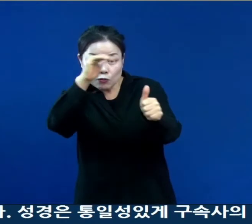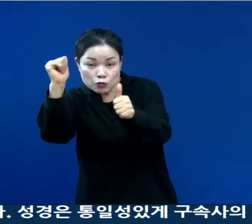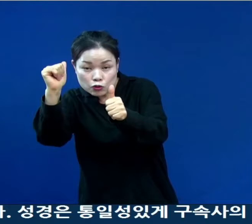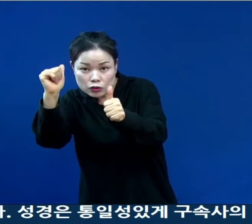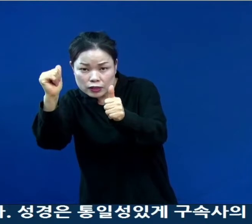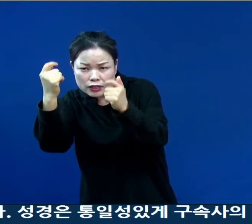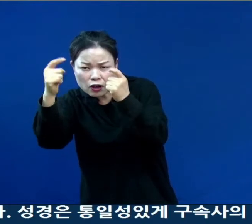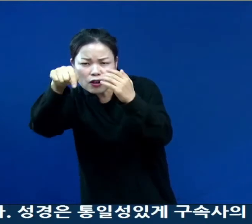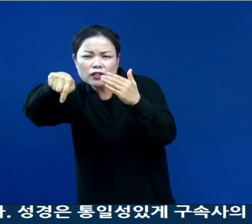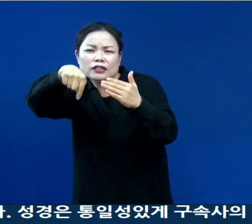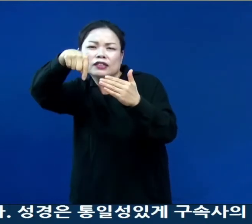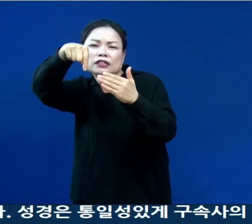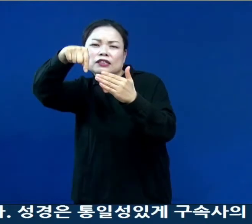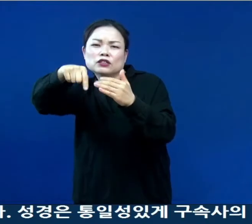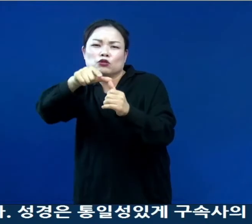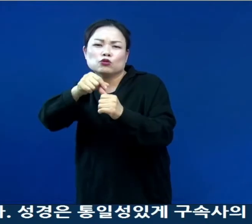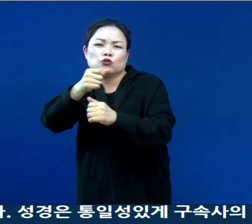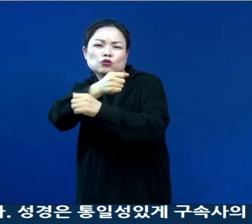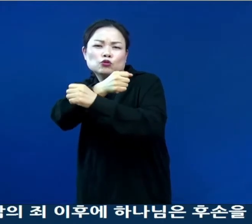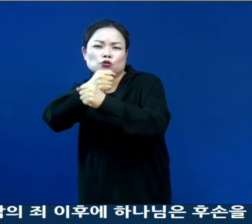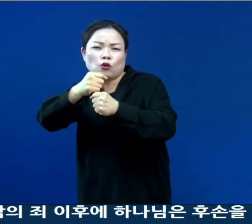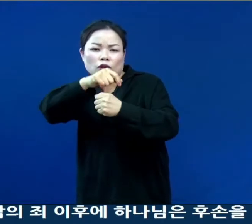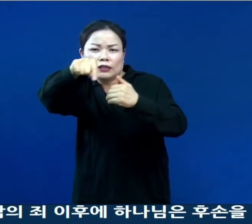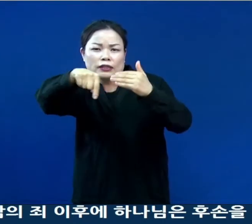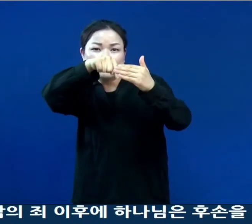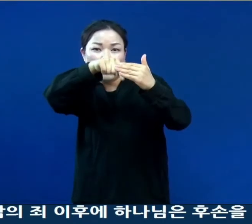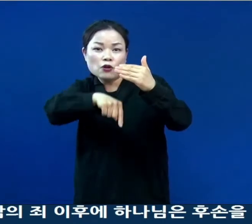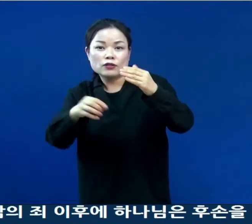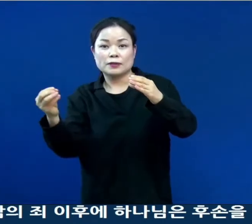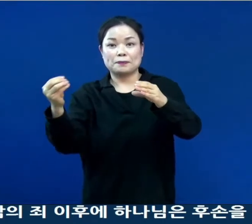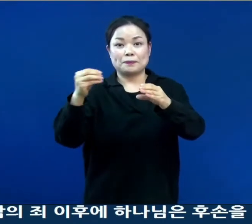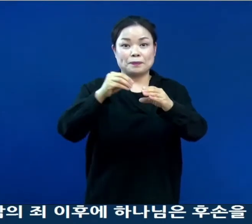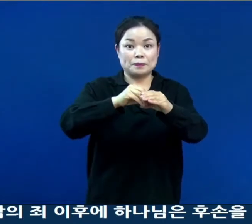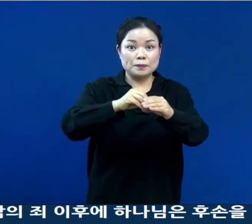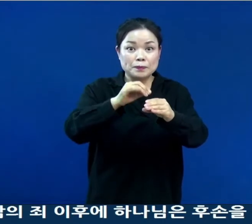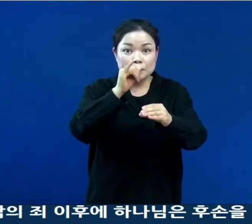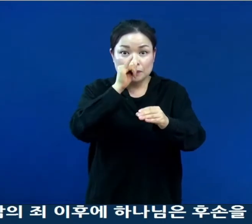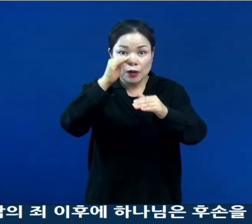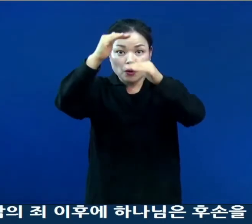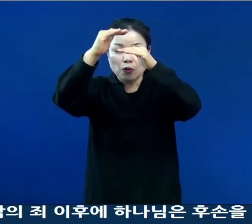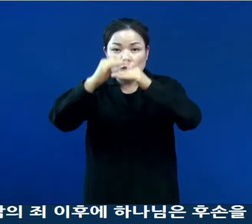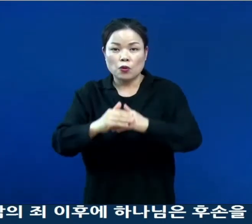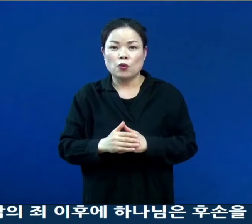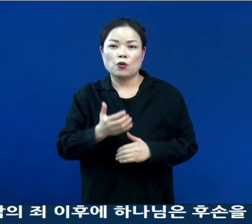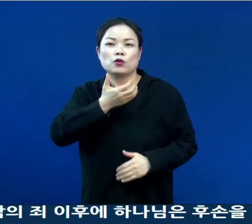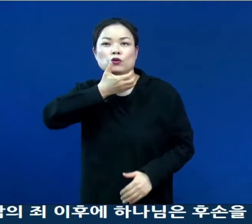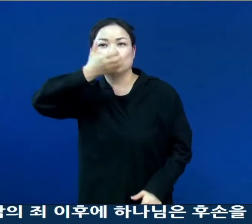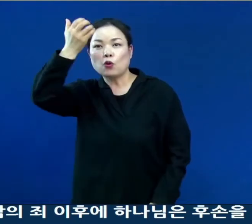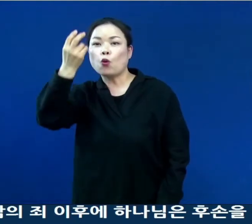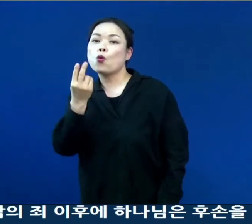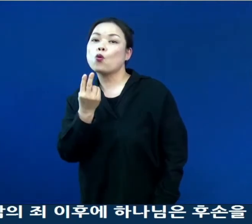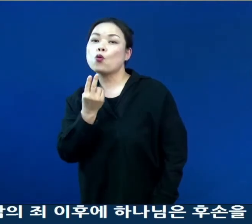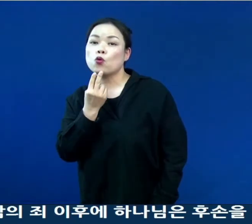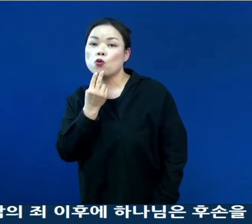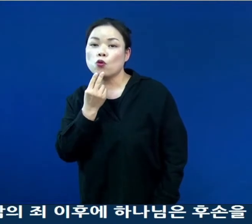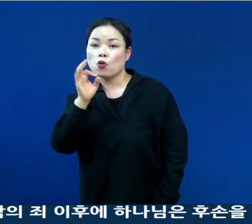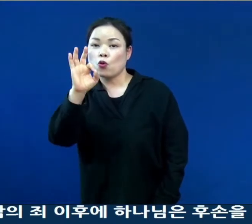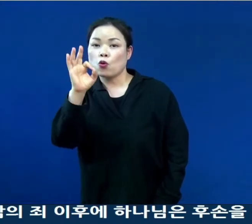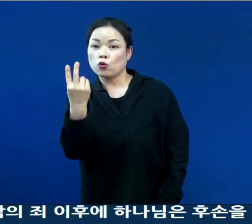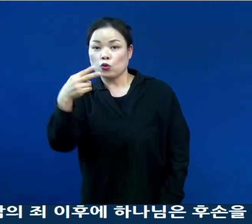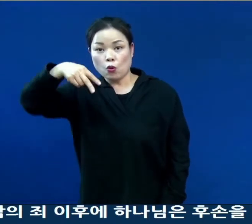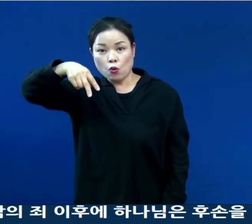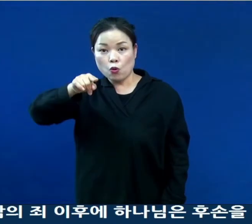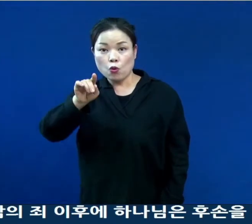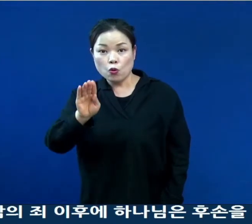속에서도 구속의 그 전체 그림이 잘 담겨져 있습니다. 오늘 본문의 요셉 이야기도 마찬가지죠.